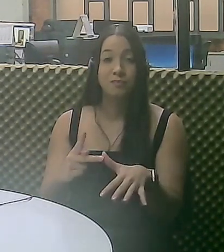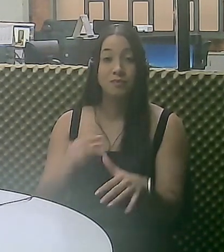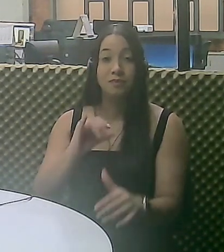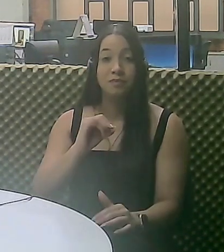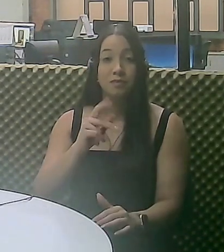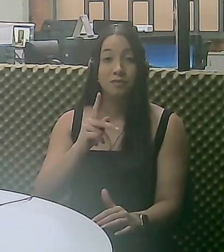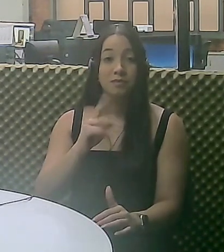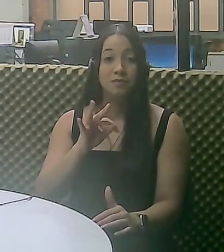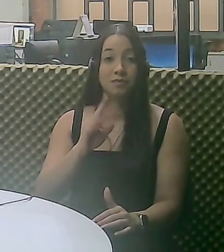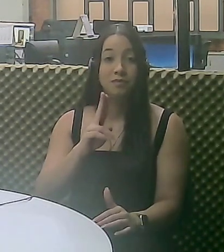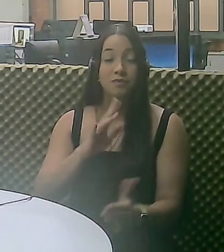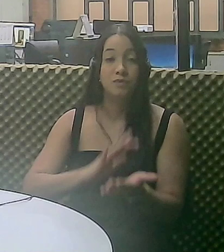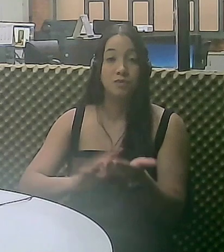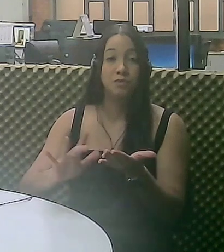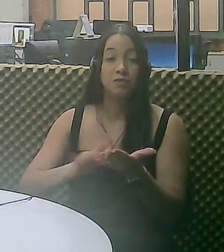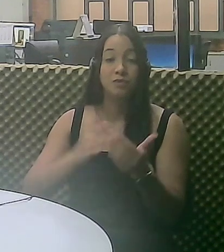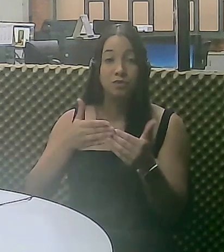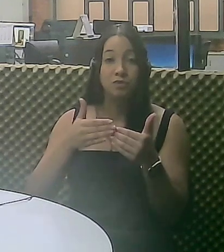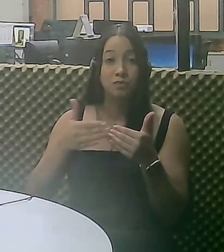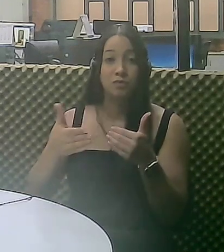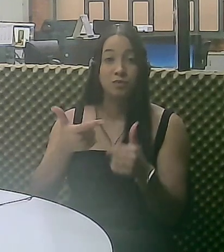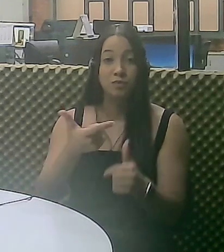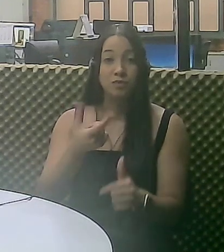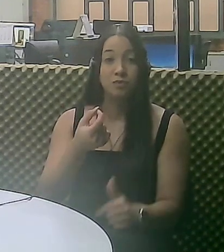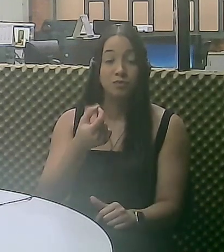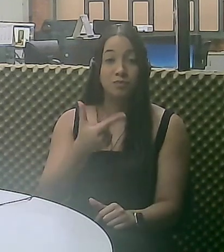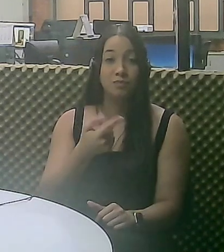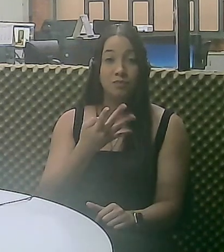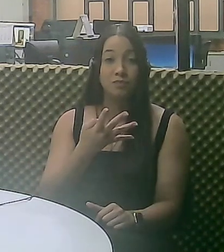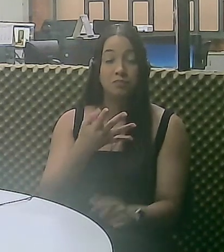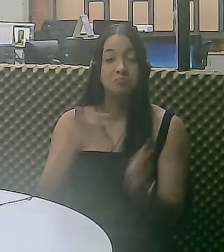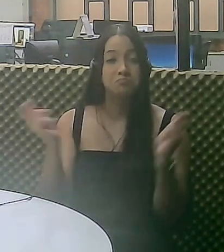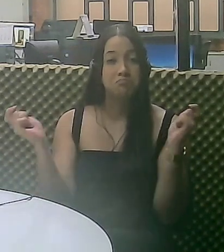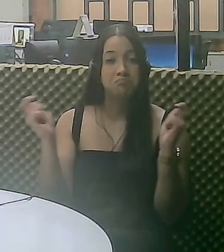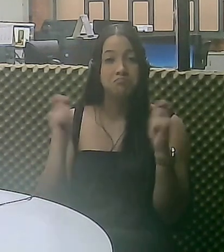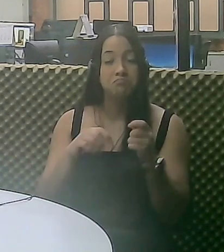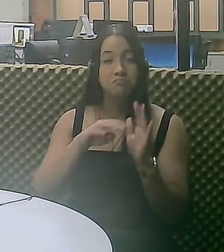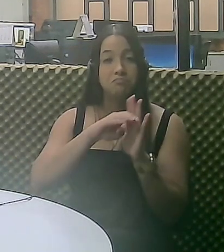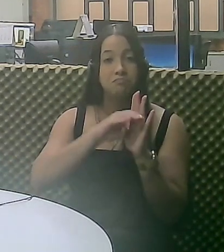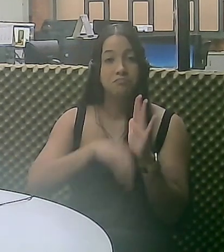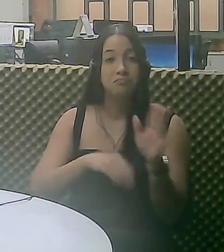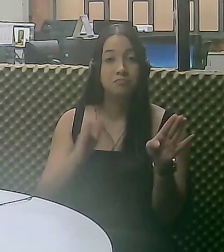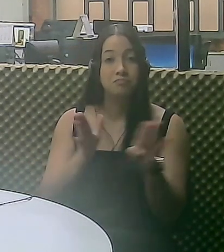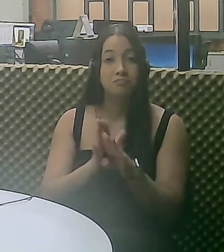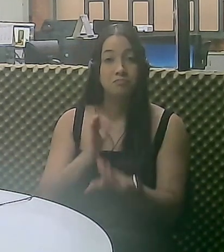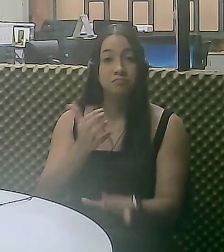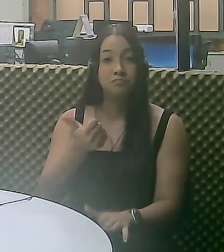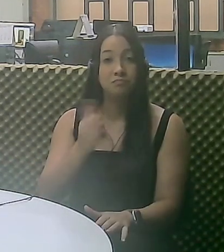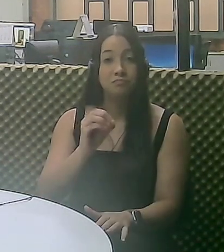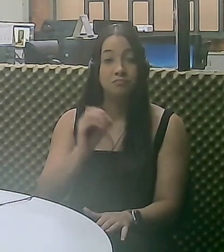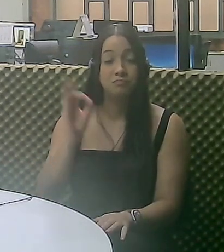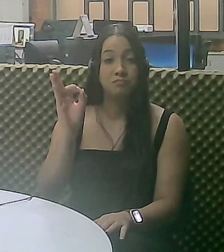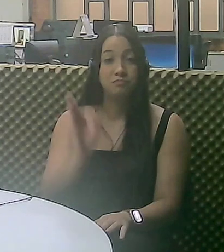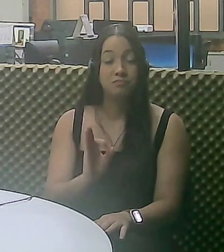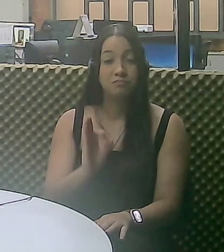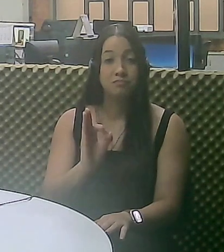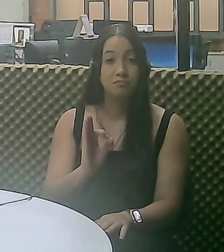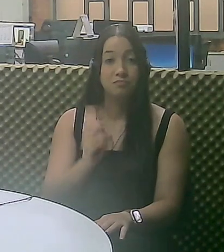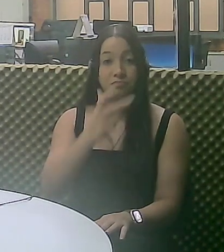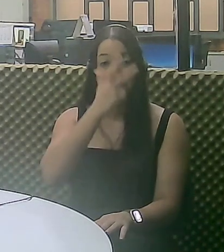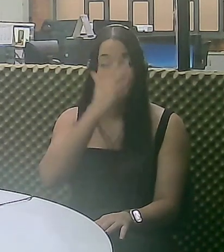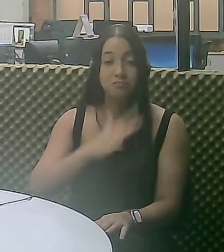IPTU digital valerá a partir do exercício 2024 e possibilitará descontos de até 10%.